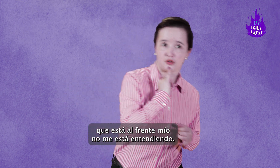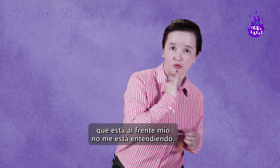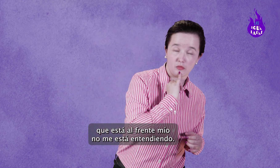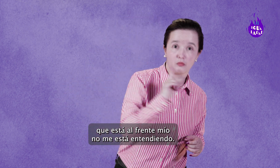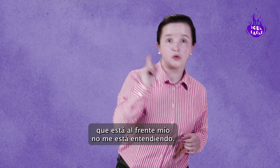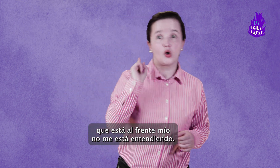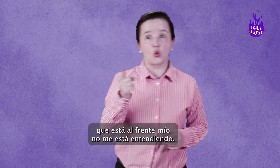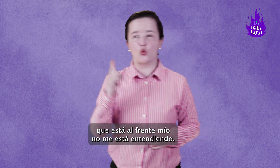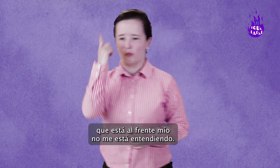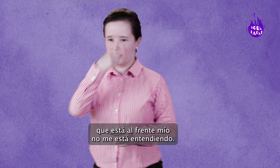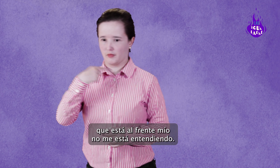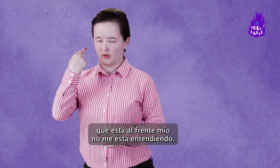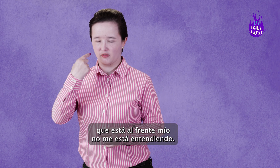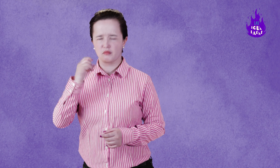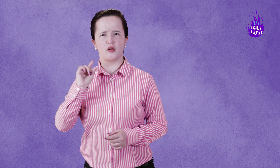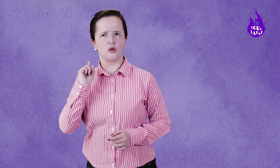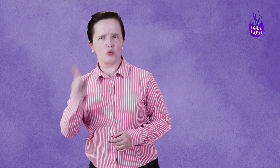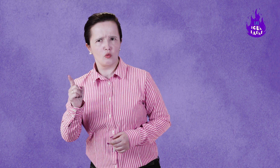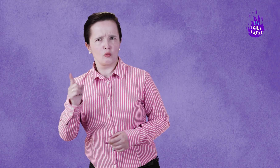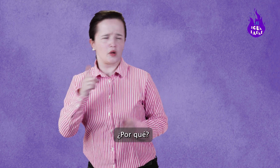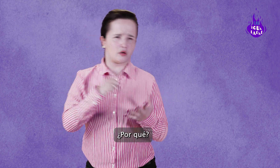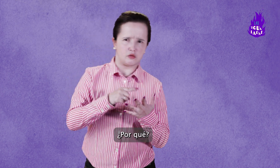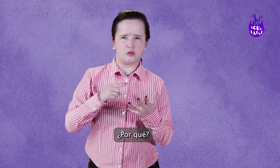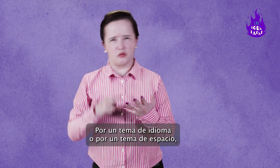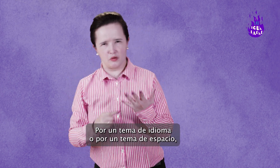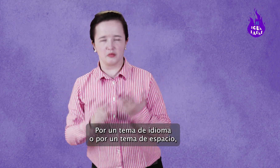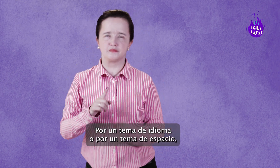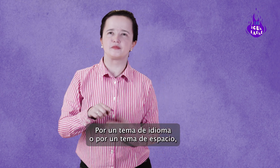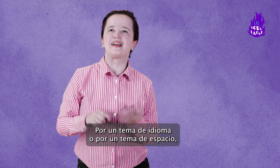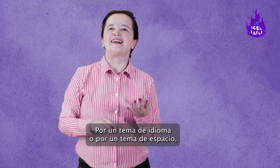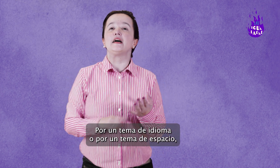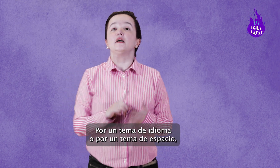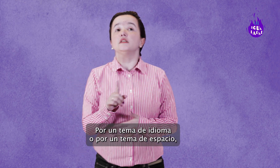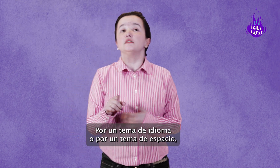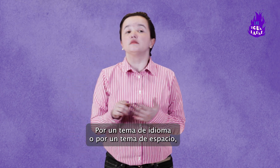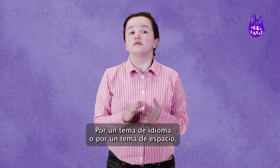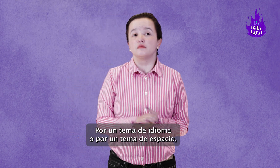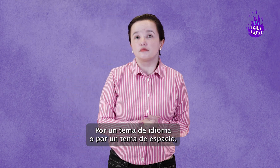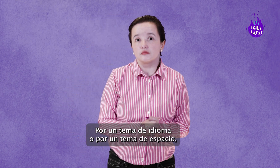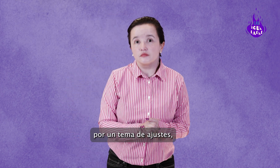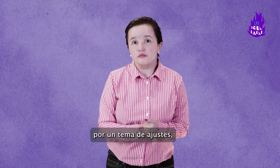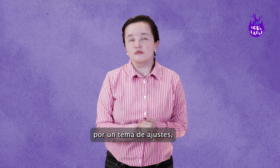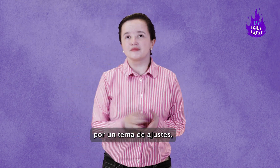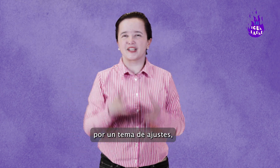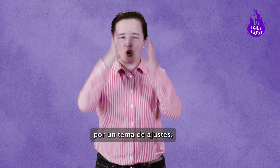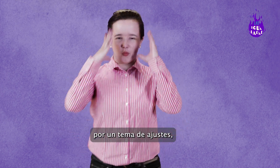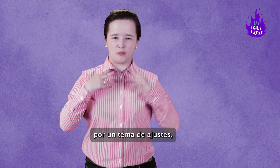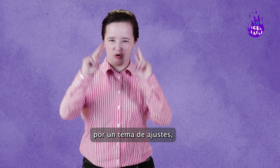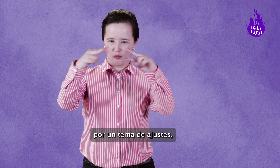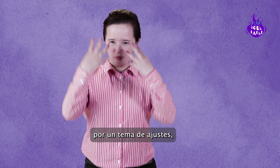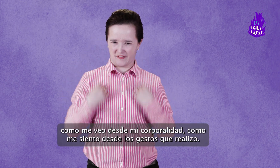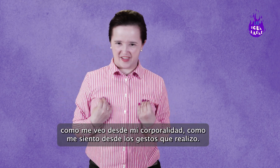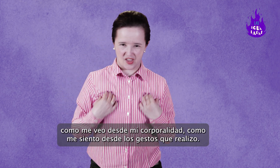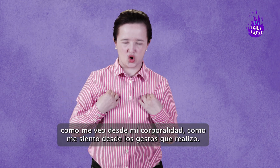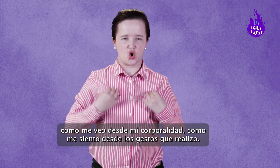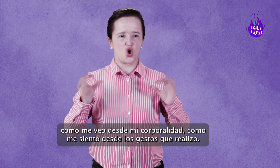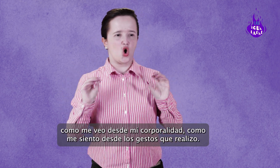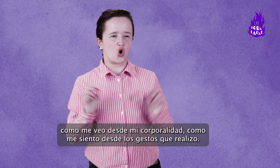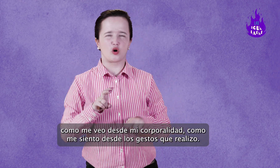mío no me está entendiendo. ¿Por qué? Por un tema de idioma, por un tema de espacio, por un tema de ajustes. ¿Cómo me veo desde mi